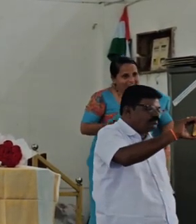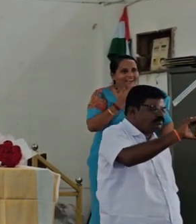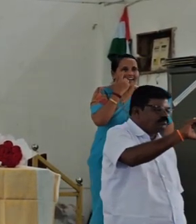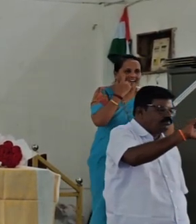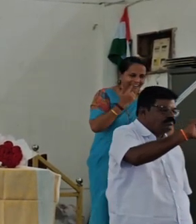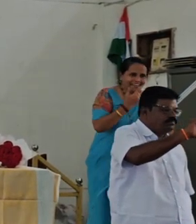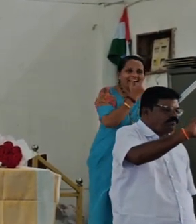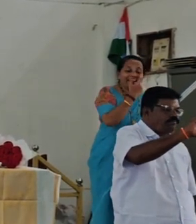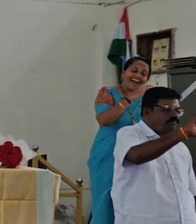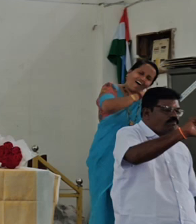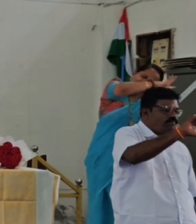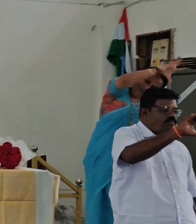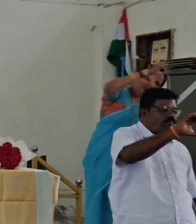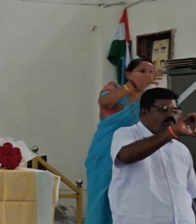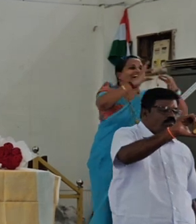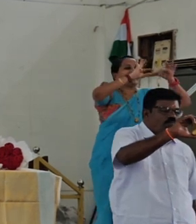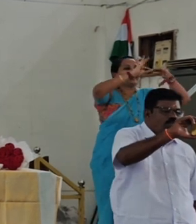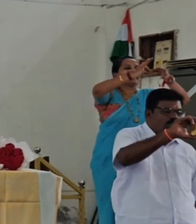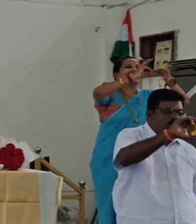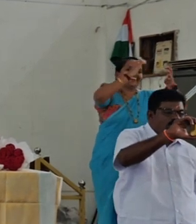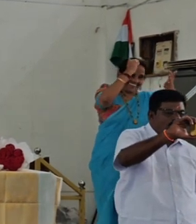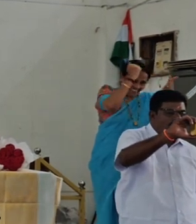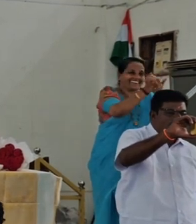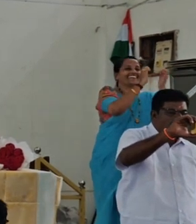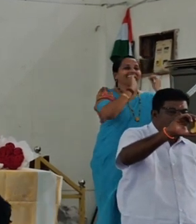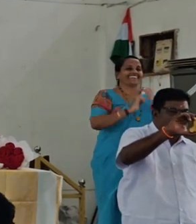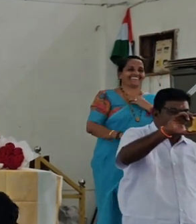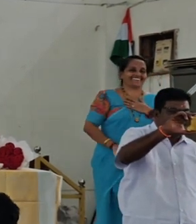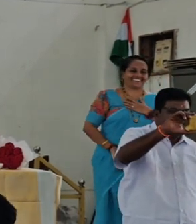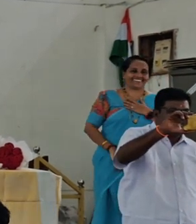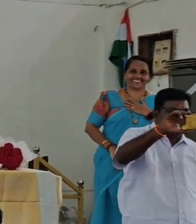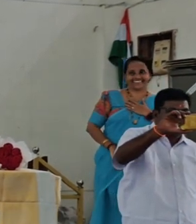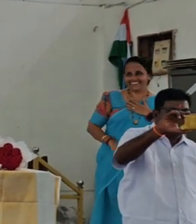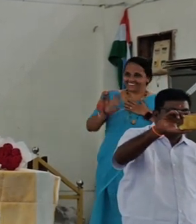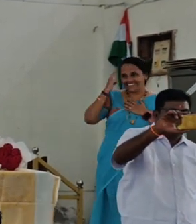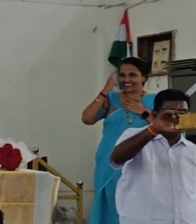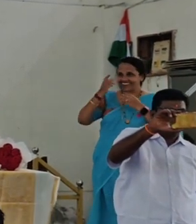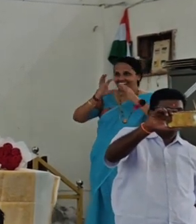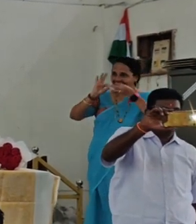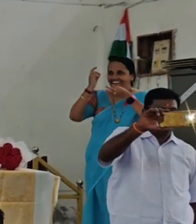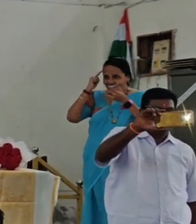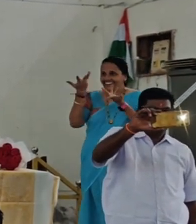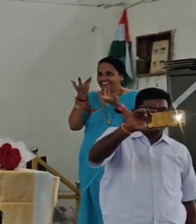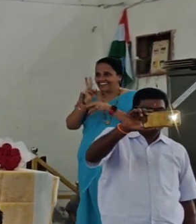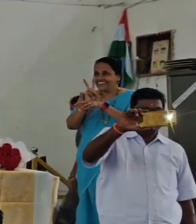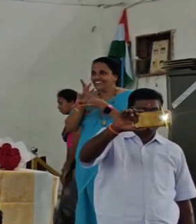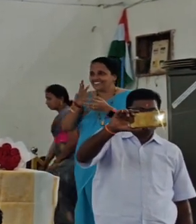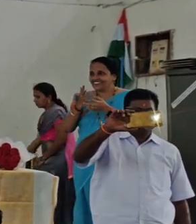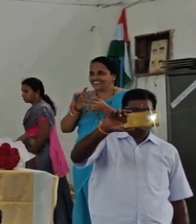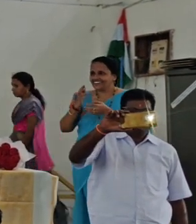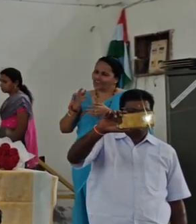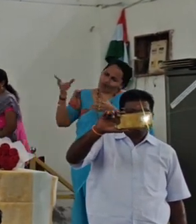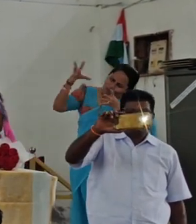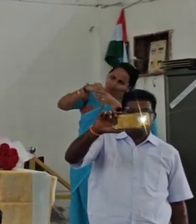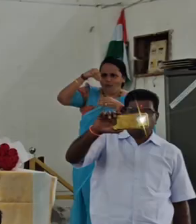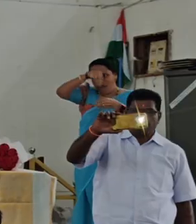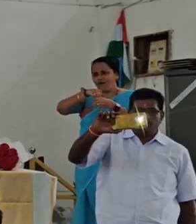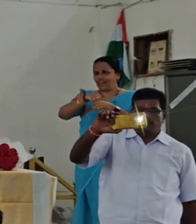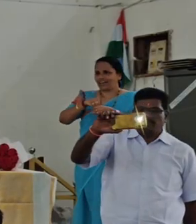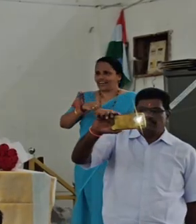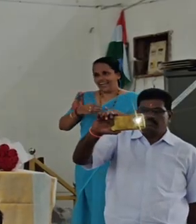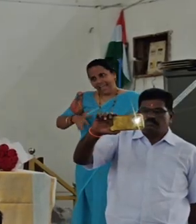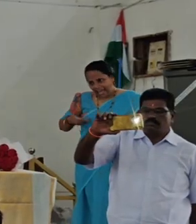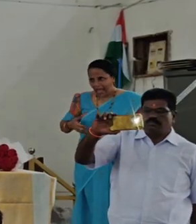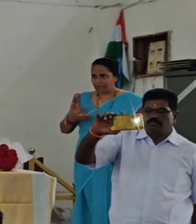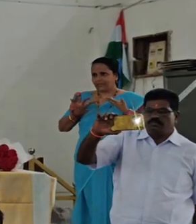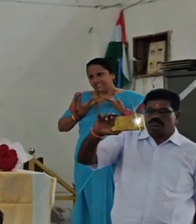కానీ ఇంత మిళితమై ఉన్నాయి ఈ సైన్ లాంగ్వేజ్లో. అటువంటి గొప్ప సైన్